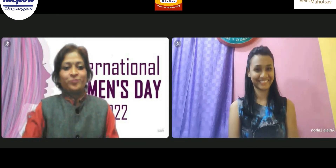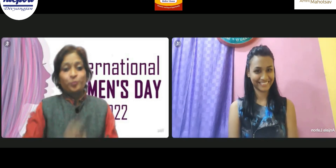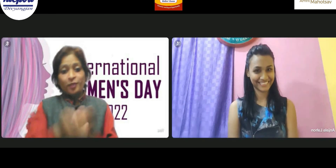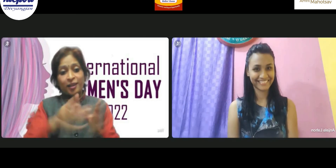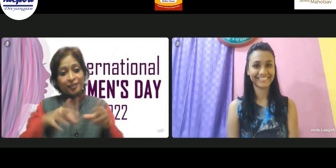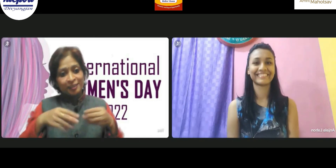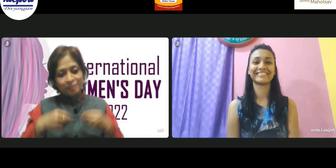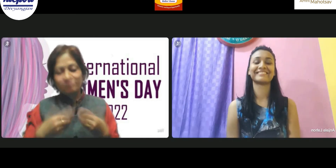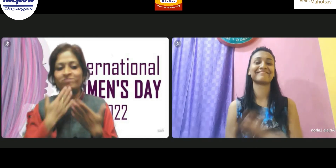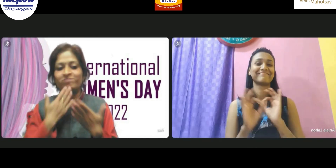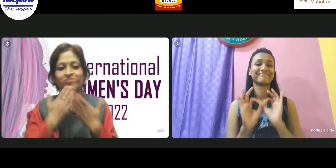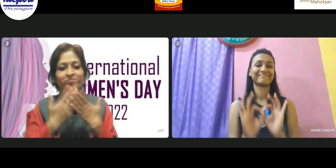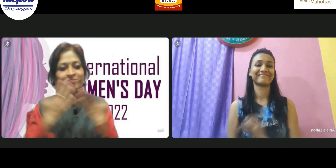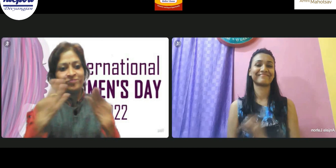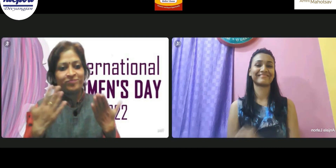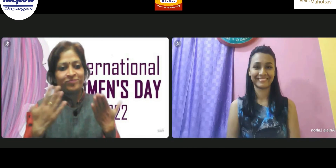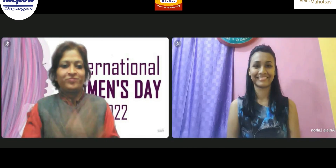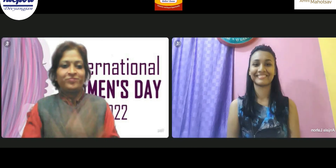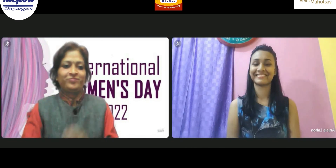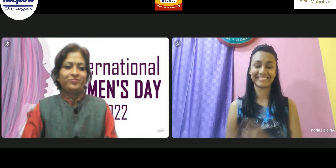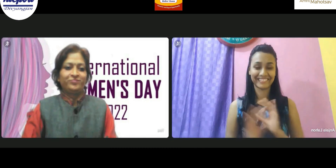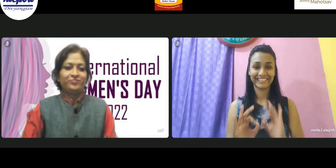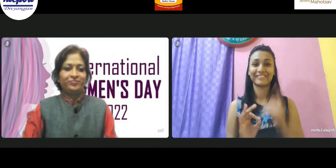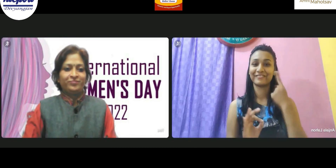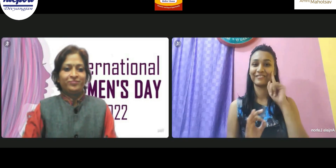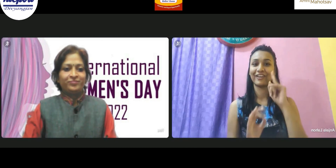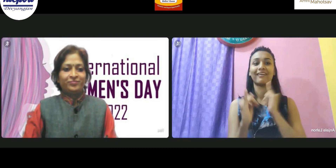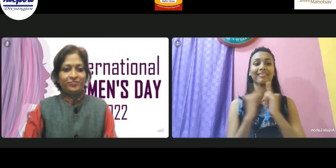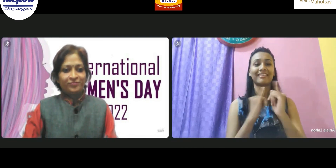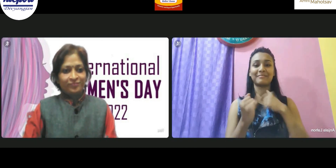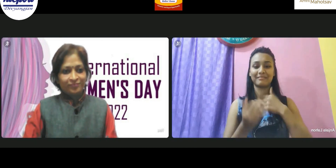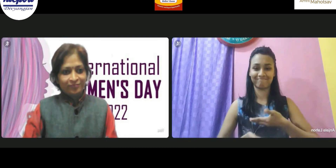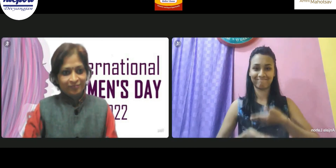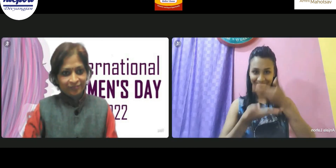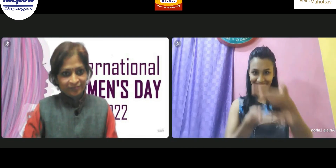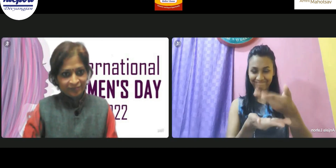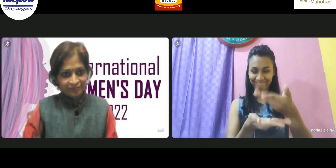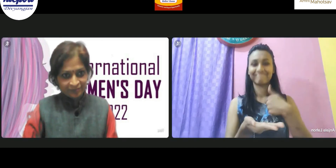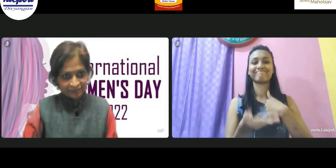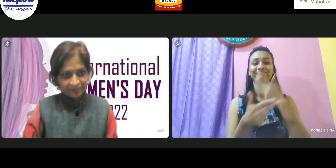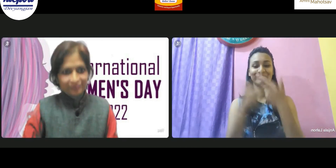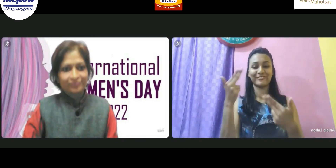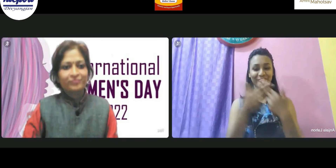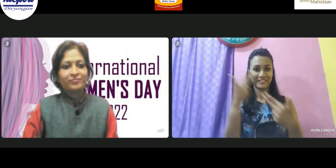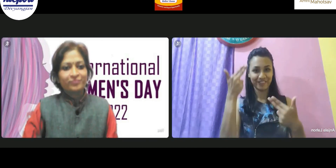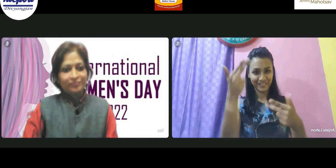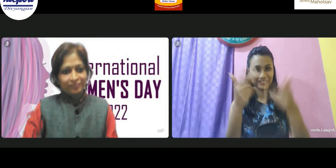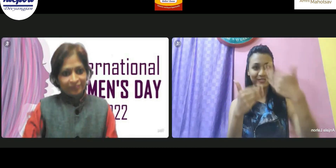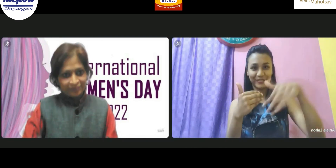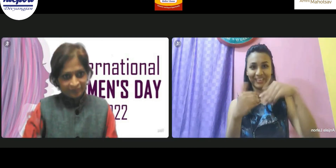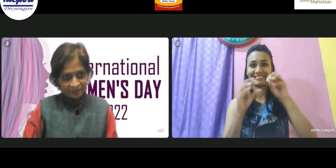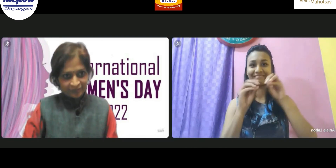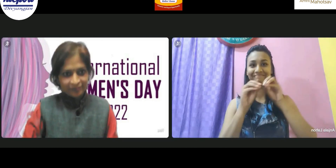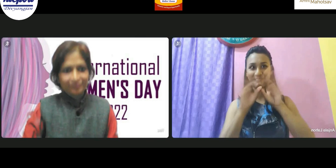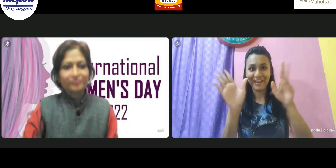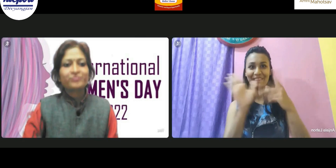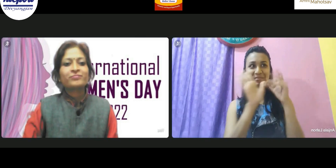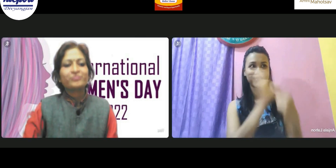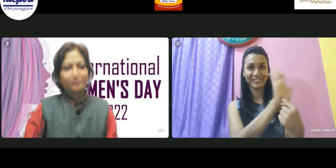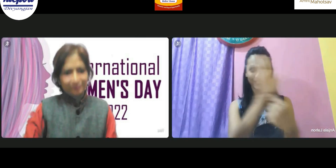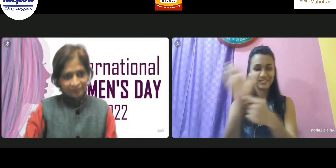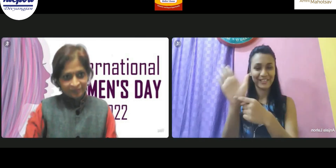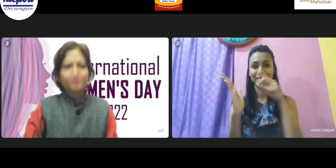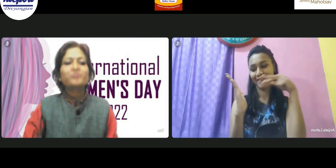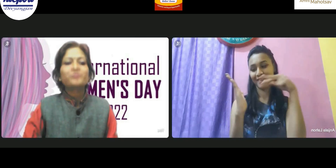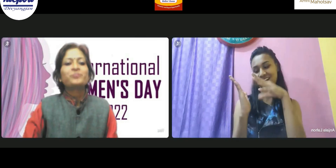करने के लिए आई, उसका बहुत बहुत धन्यवाद। आपने हमारे इनविटेशन को स्वीकार किया, थैंक यू। और मुझे भी